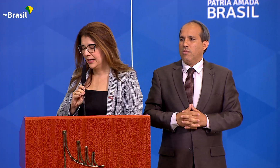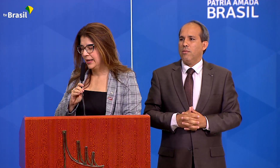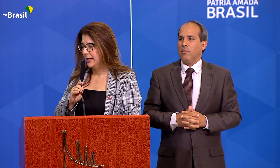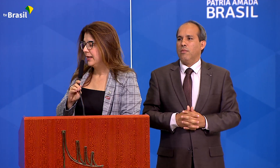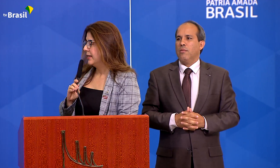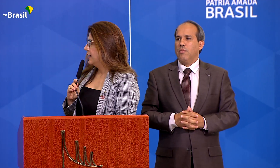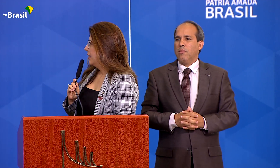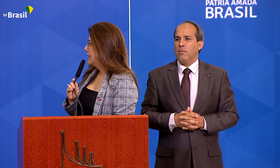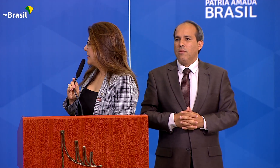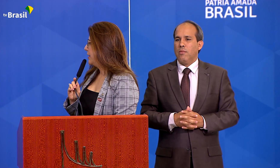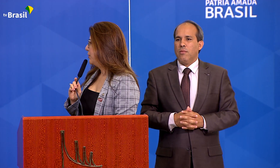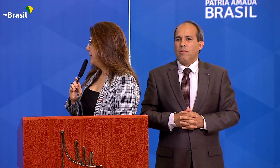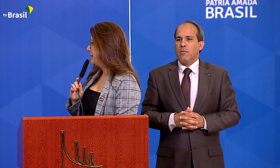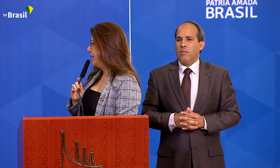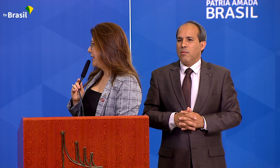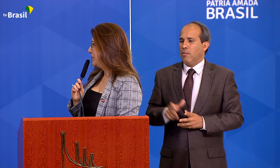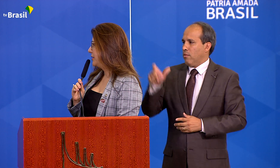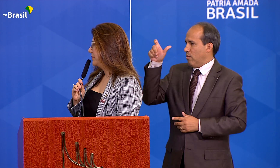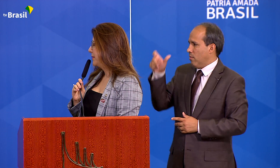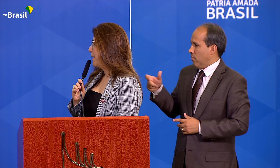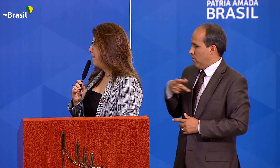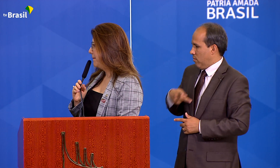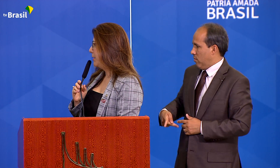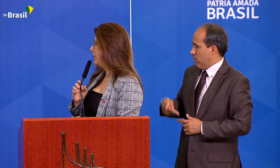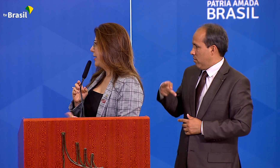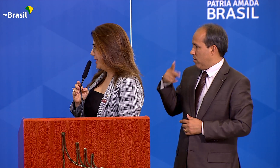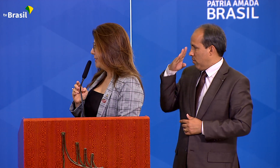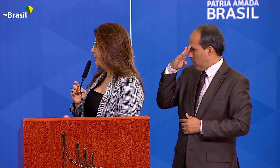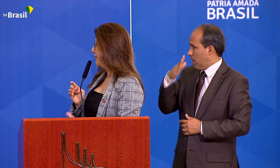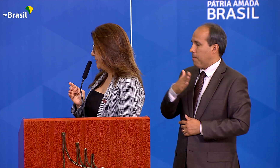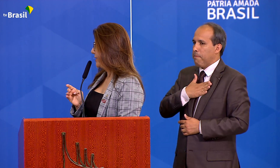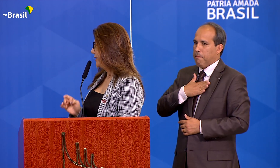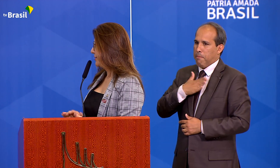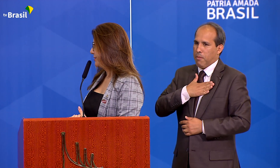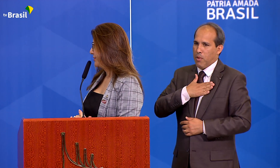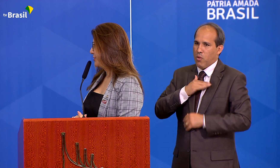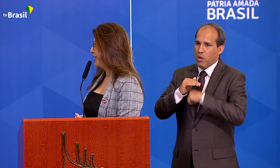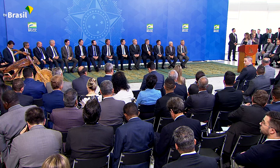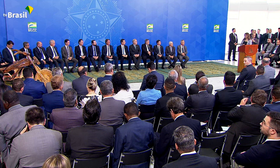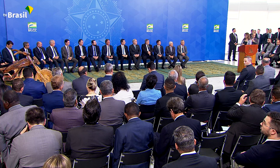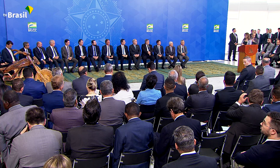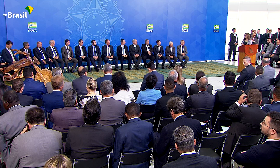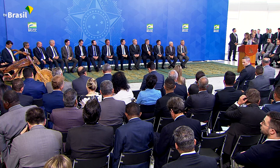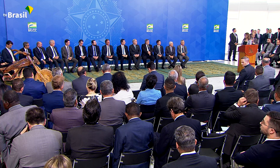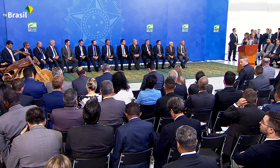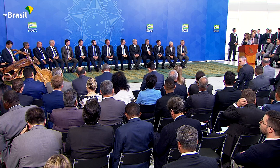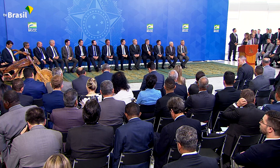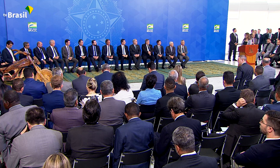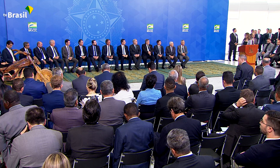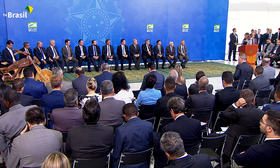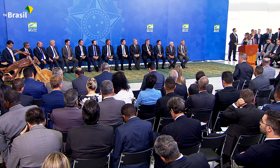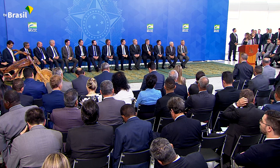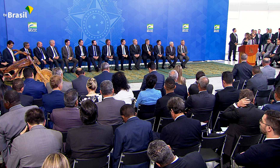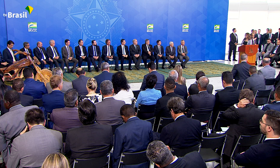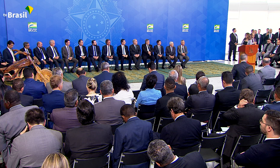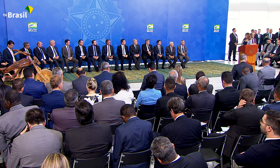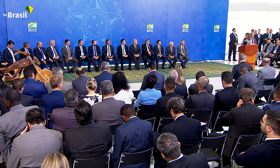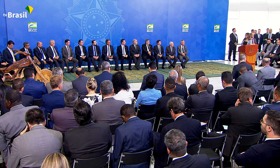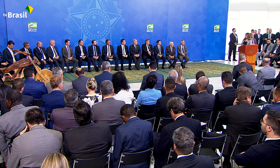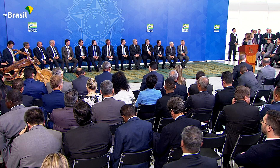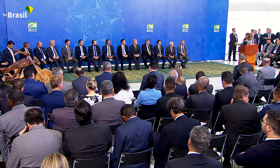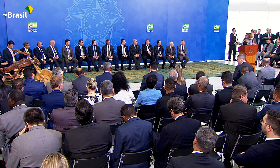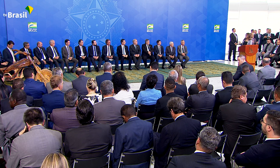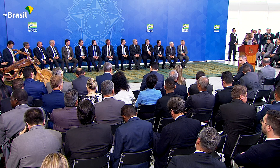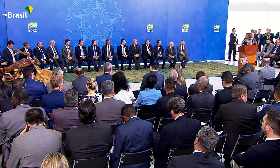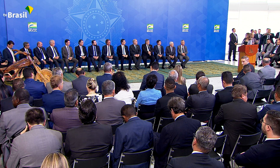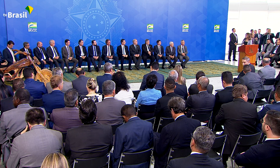o senhor presidente meu querido Presidente Jair Messias bolsonaro o